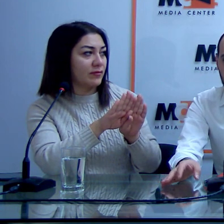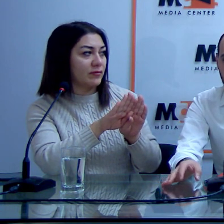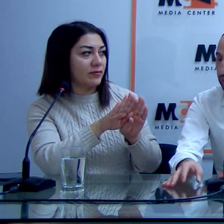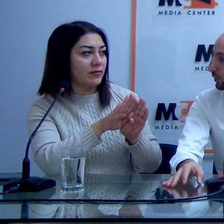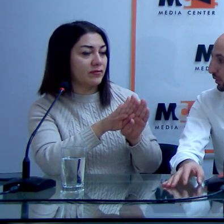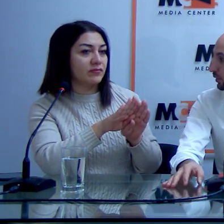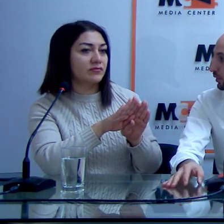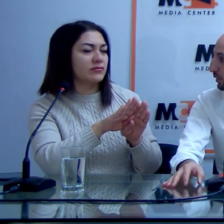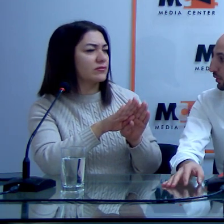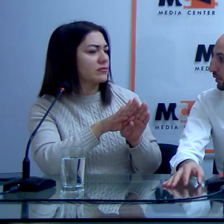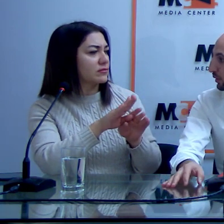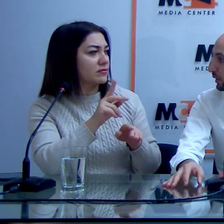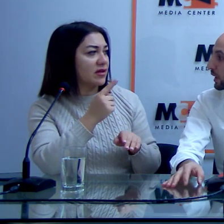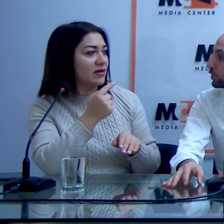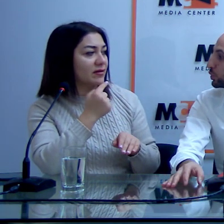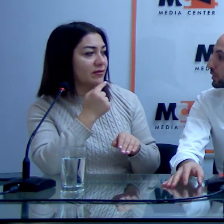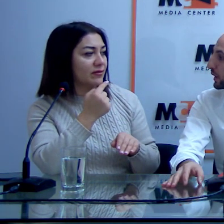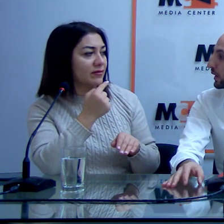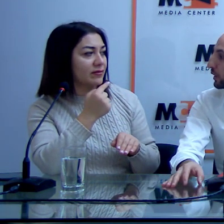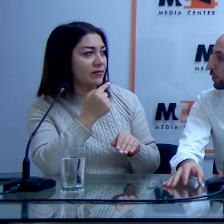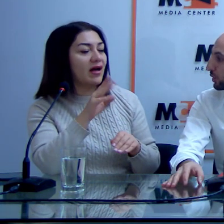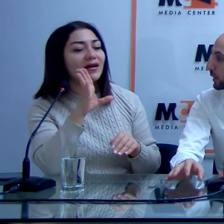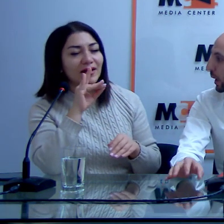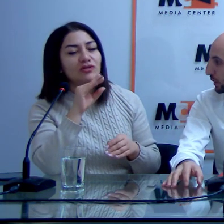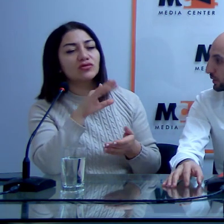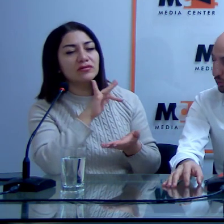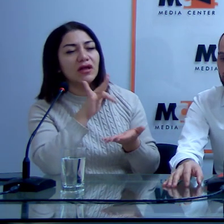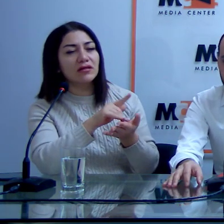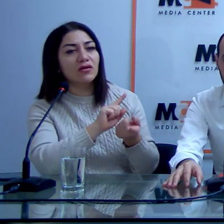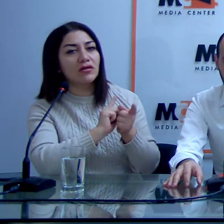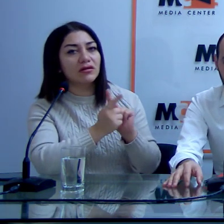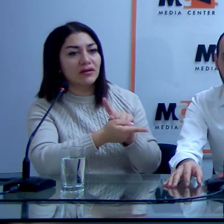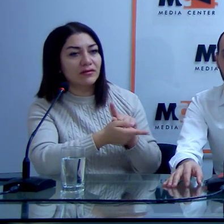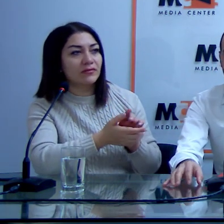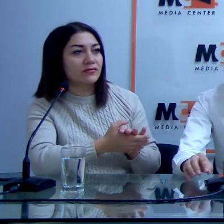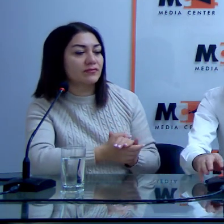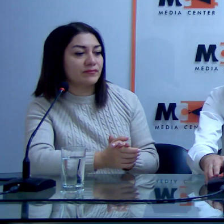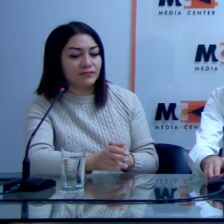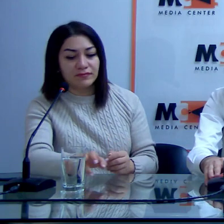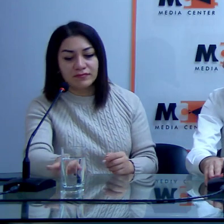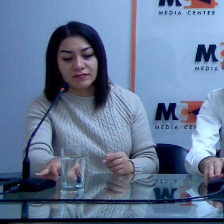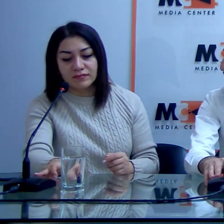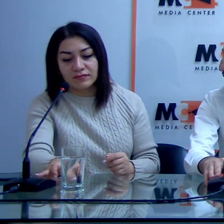տարյուտը դելը, հրյուտը դելը, կրյուտը դելը, տարյուտը դելը,